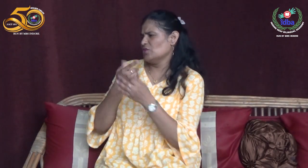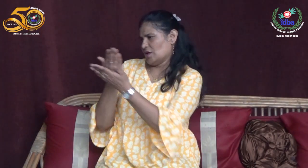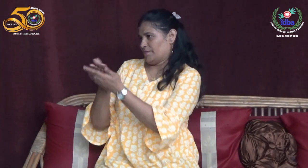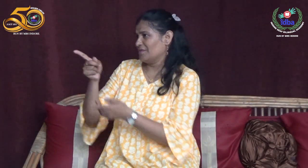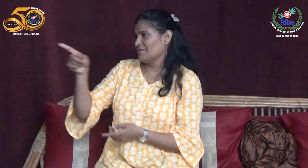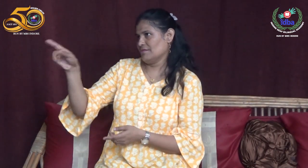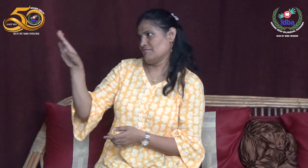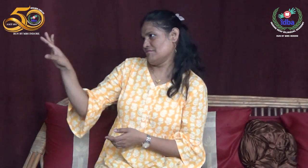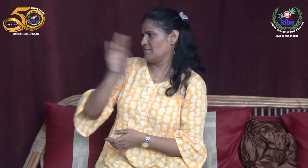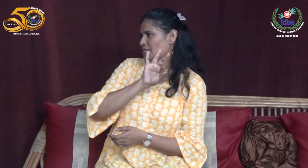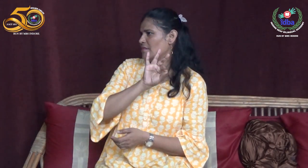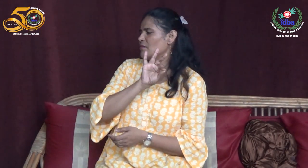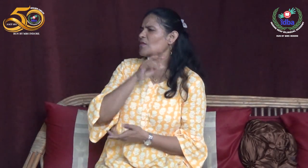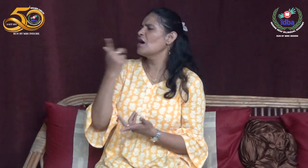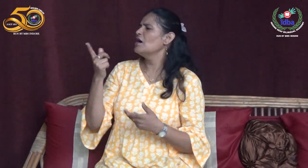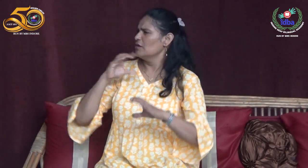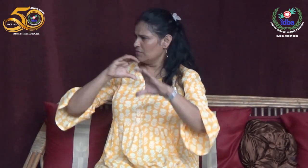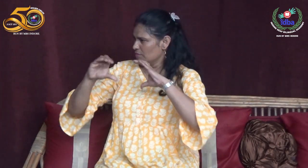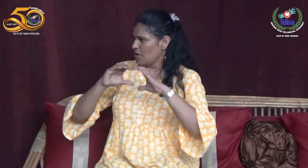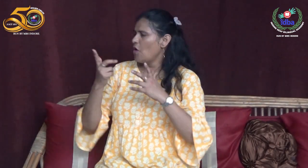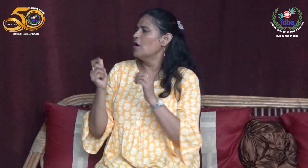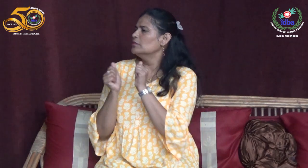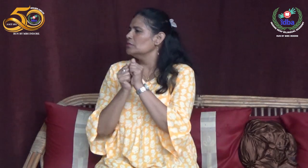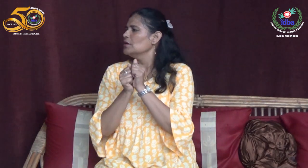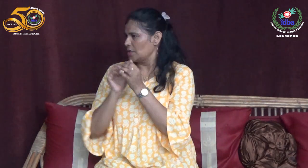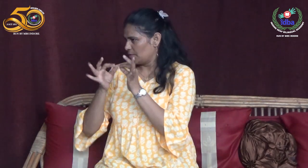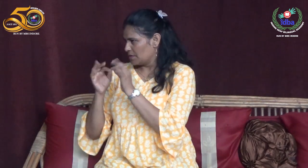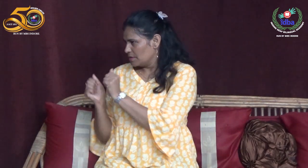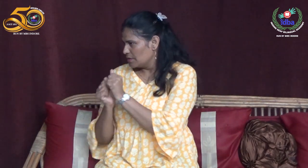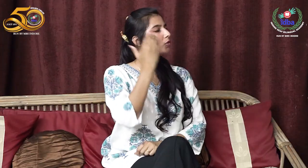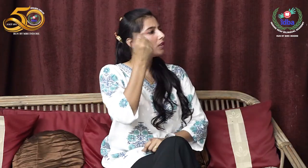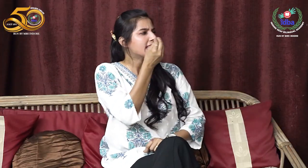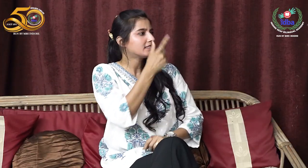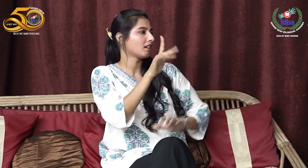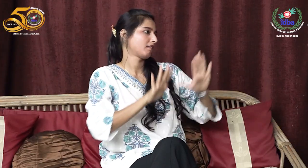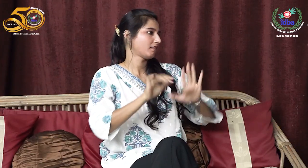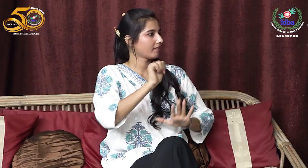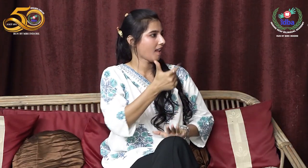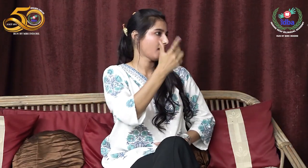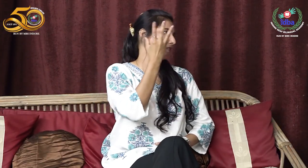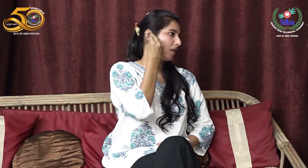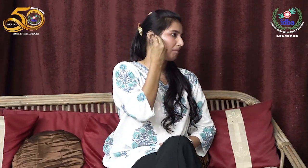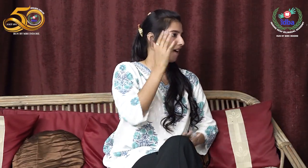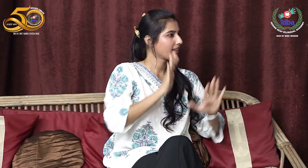चाहते हैं तो फिर मैं जाती हूँ। जब आपको सिलेक्ट करते थे तो कैसे आप इंटरप्रेटर के साथ जाते थे क्या? नहीं, वो